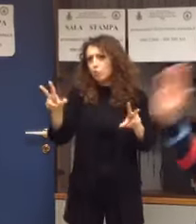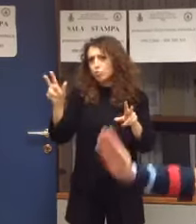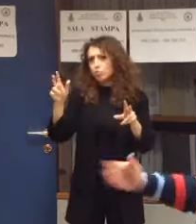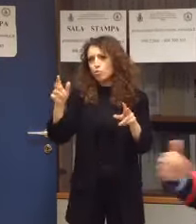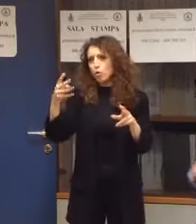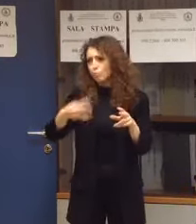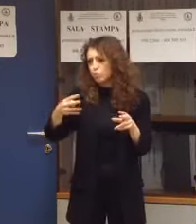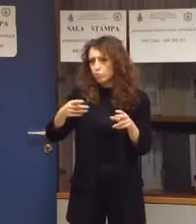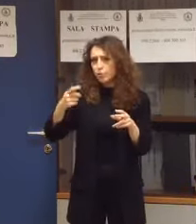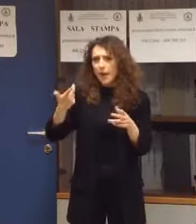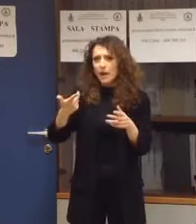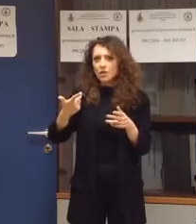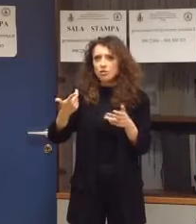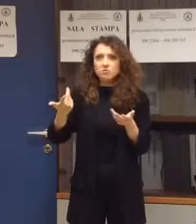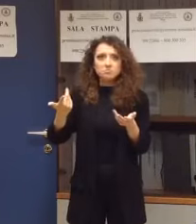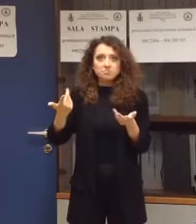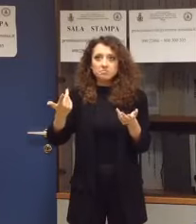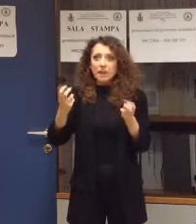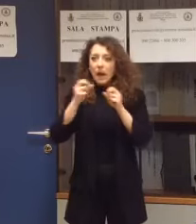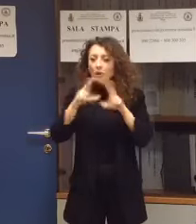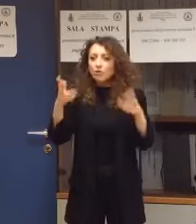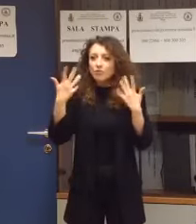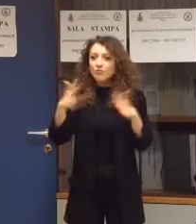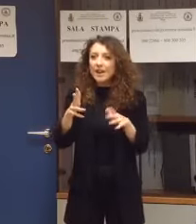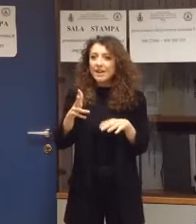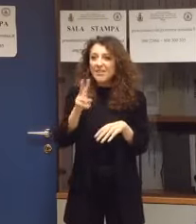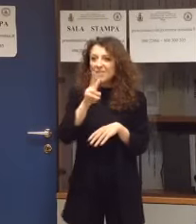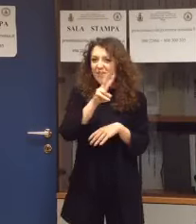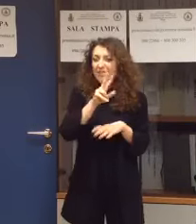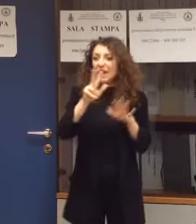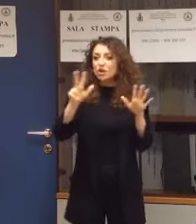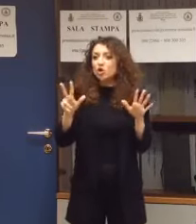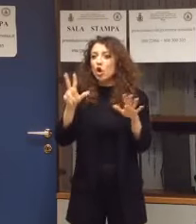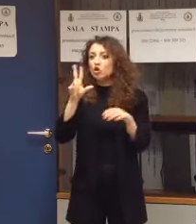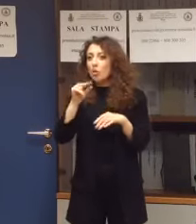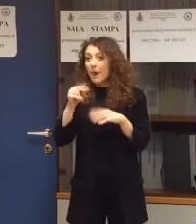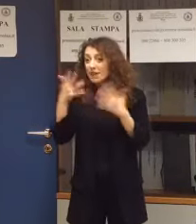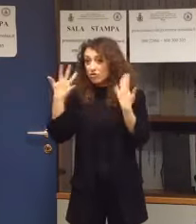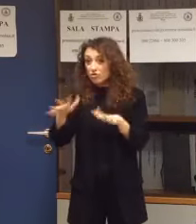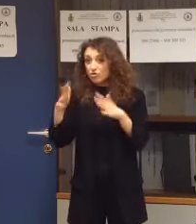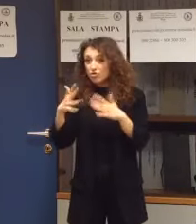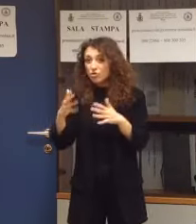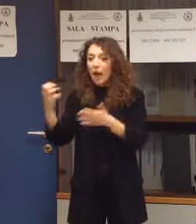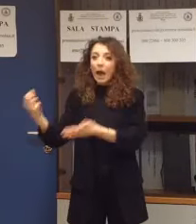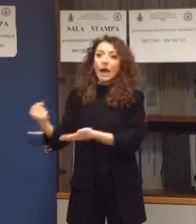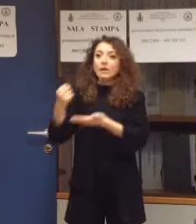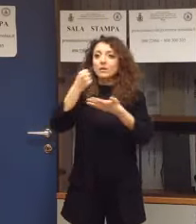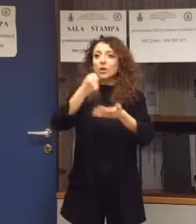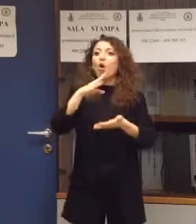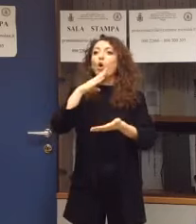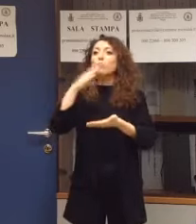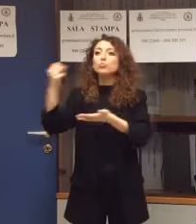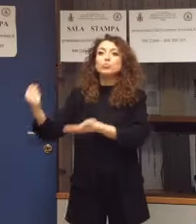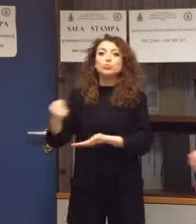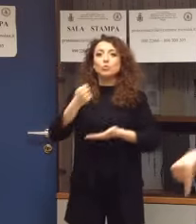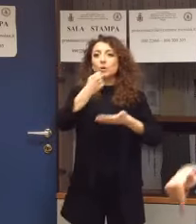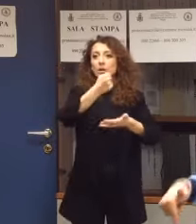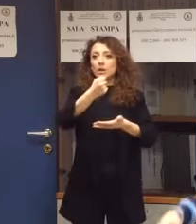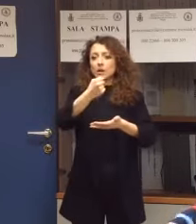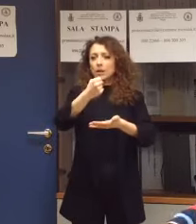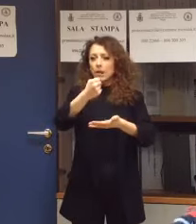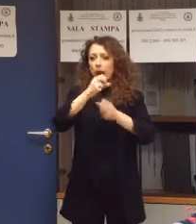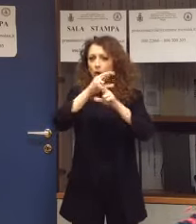da tutta Italia e anche da parte nostra. Il 28 di marzo lui già aveva dato i soldi ai comuni, tanto di annuncio, tanto